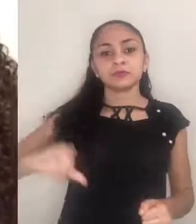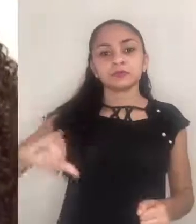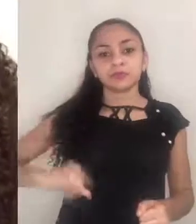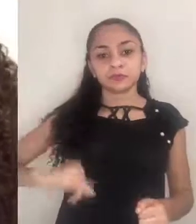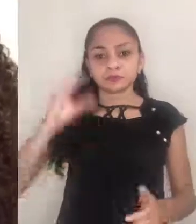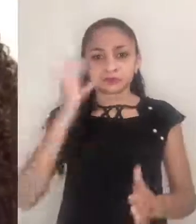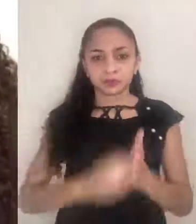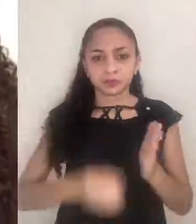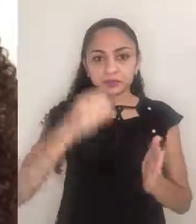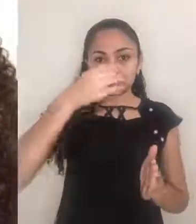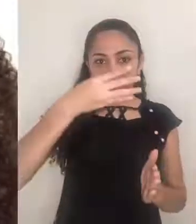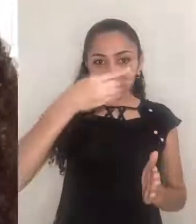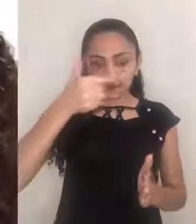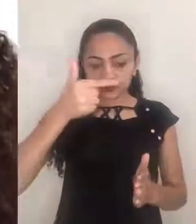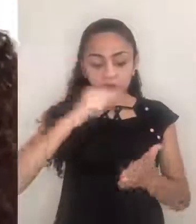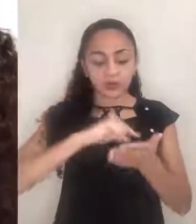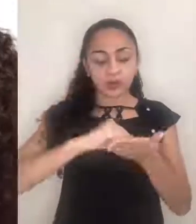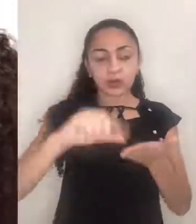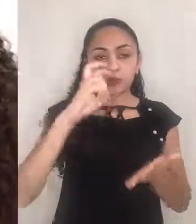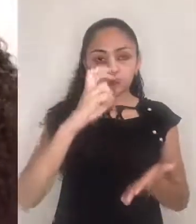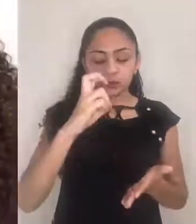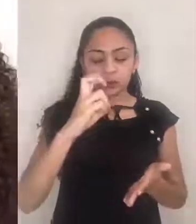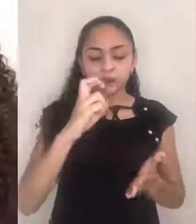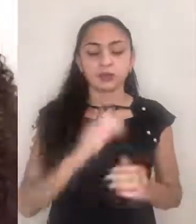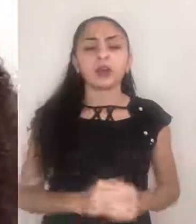capítulo 42, no versículo 5.